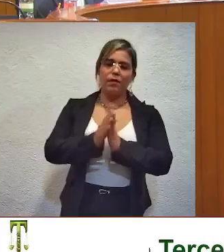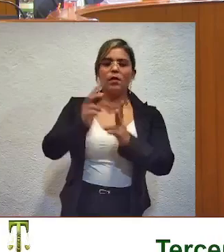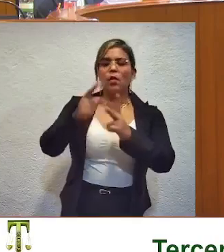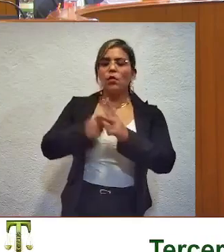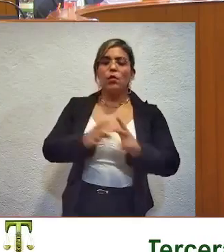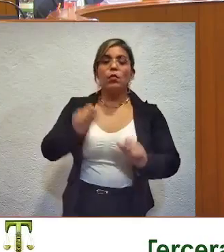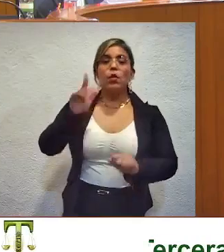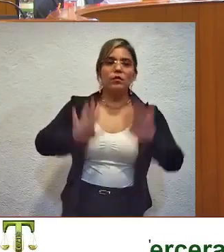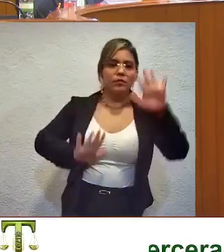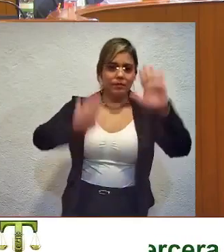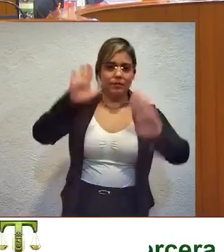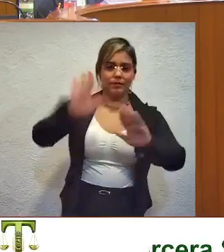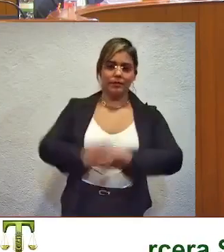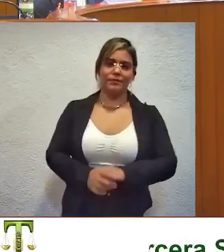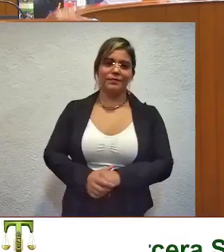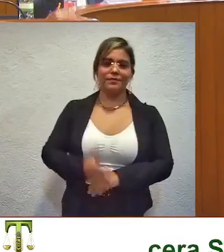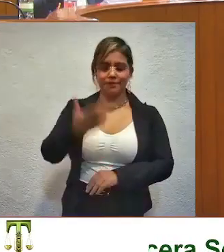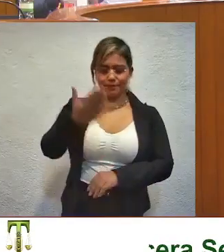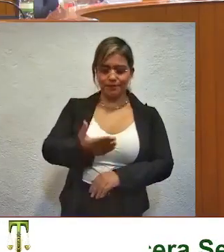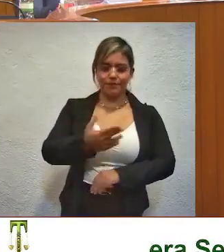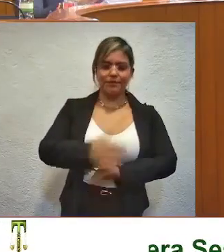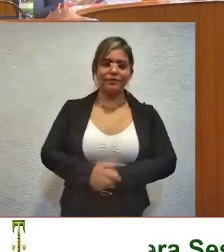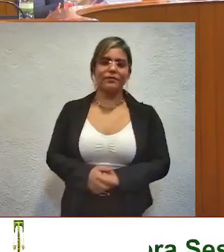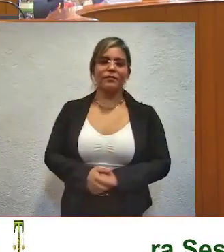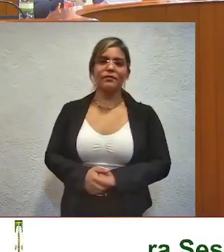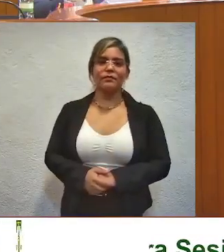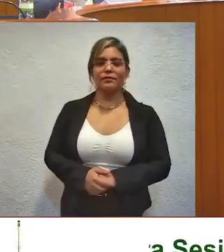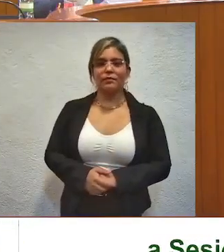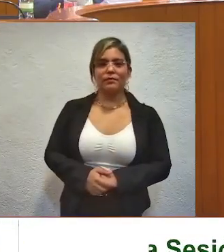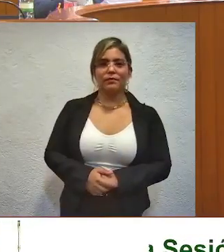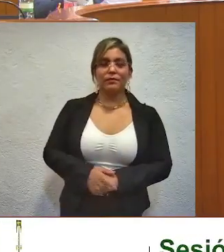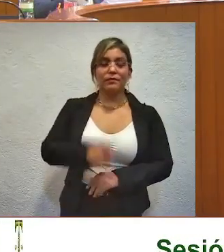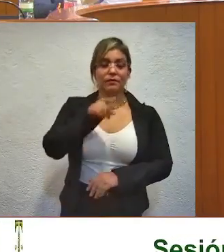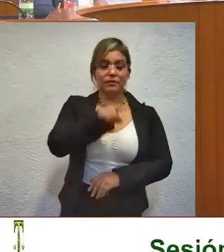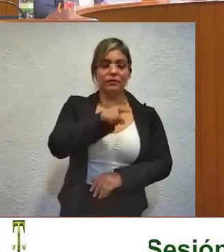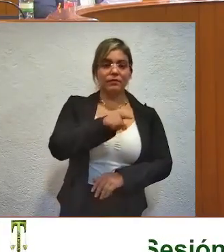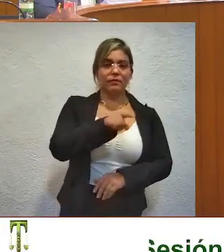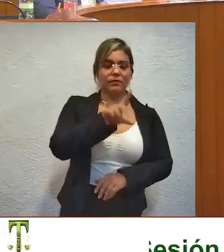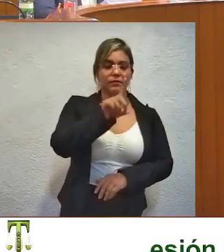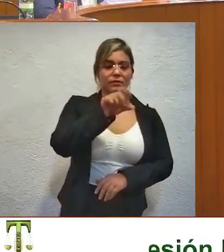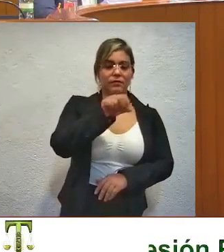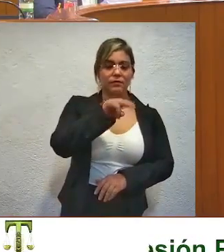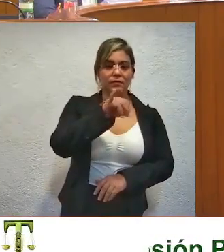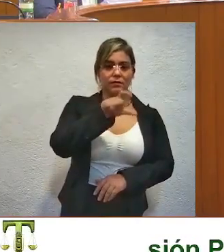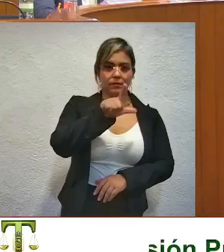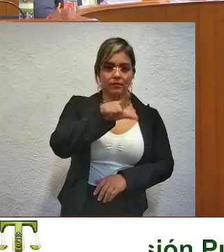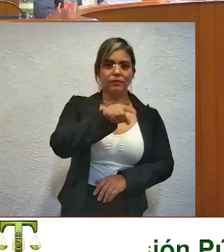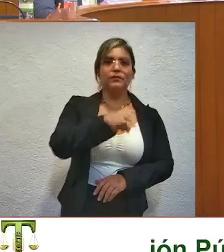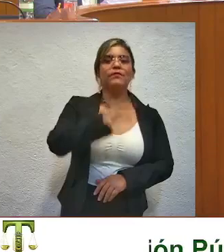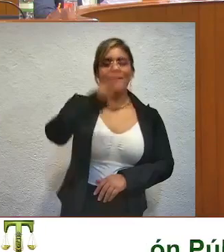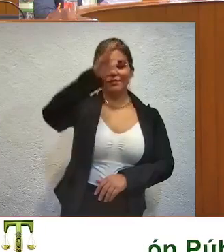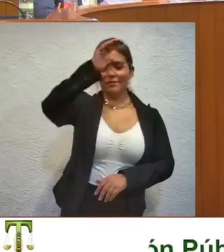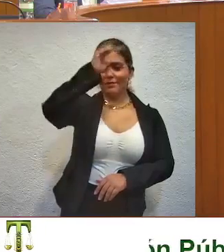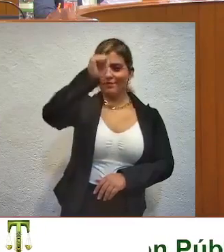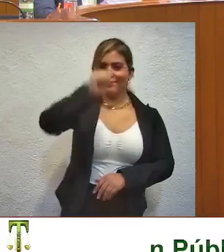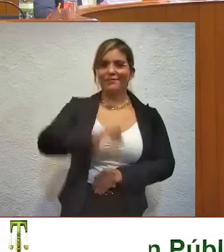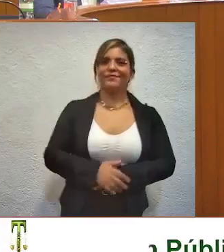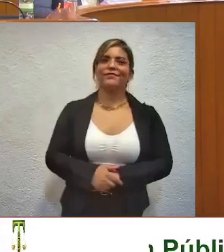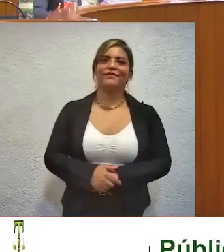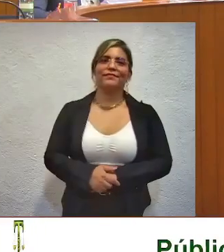favor. Con su autorización, magistrada presidenta. Magistrado ponente Daniel Preciado Temiquel. Es proyecto de mi